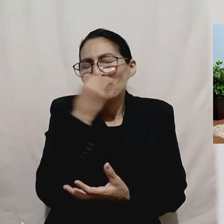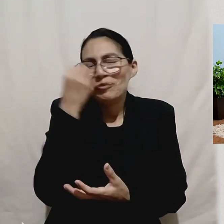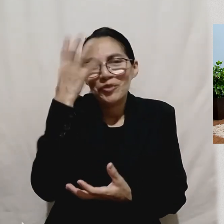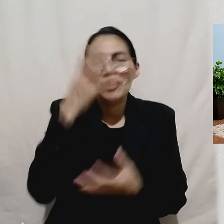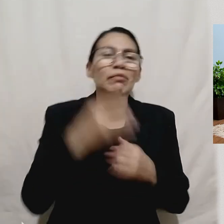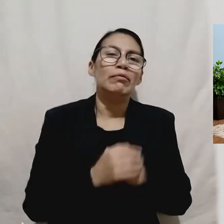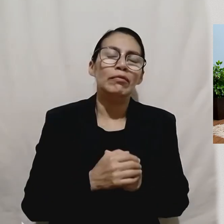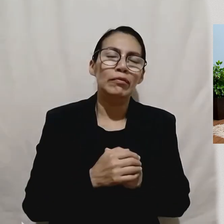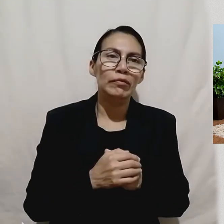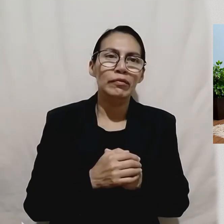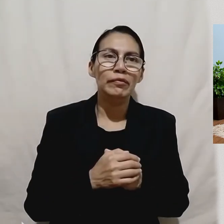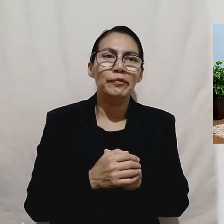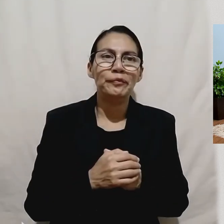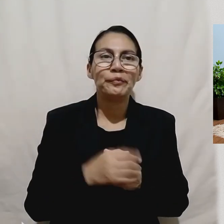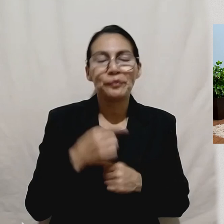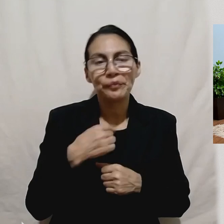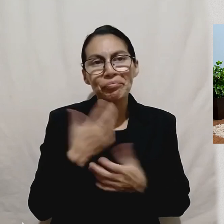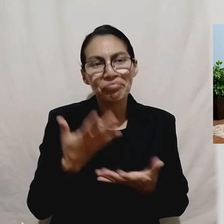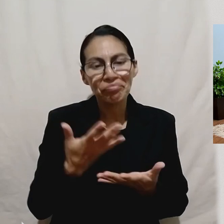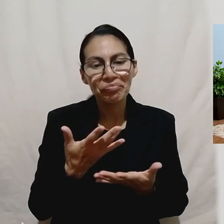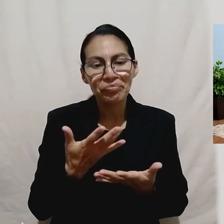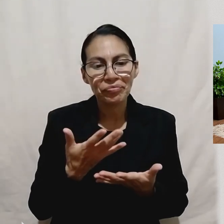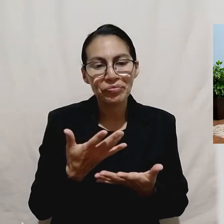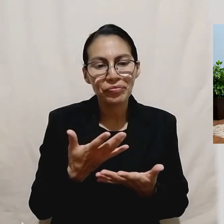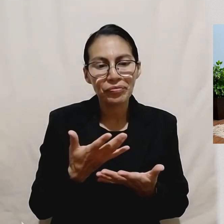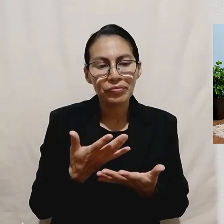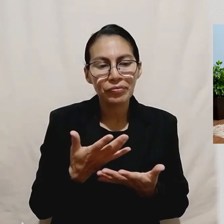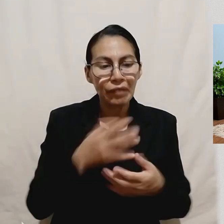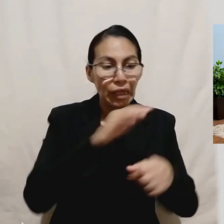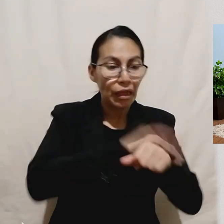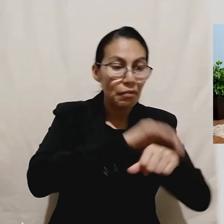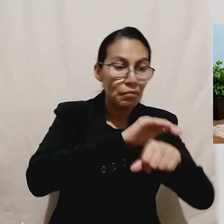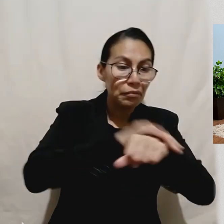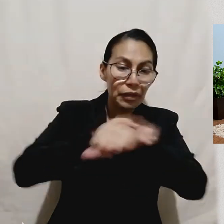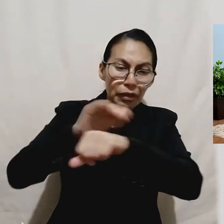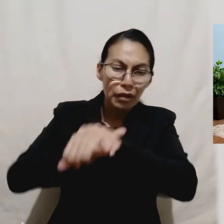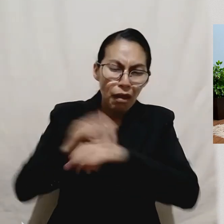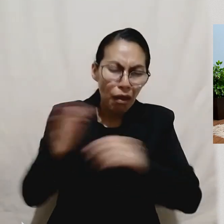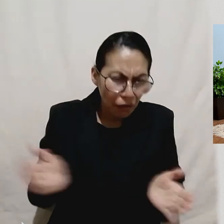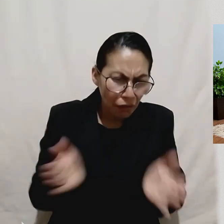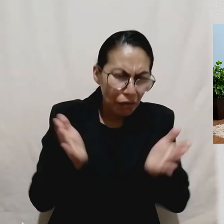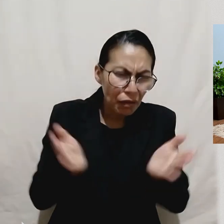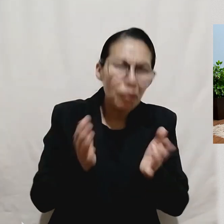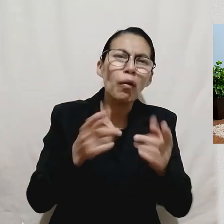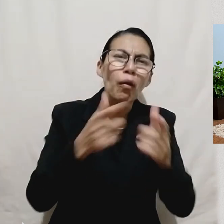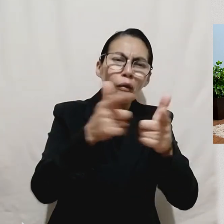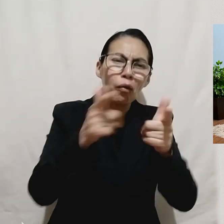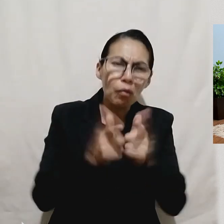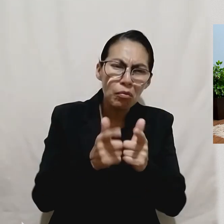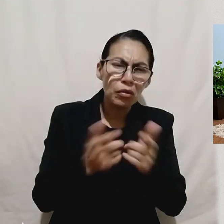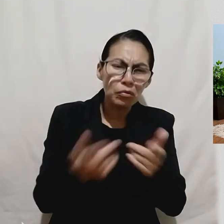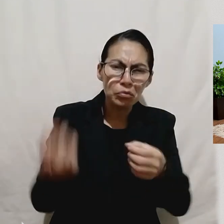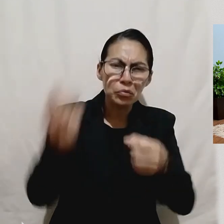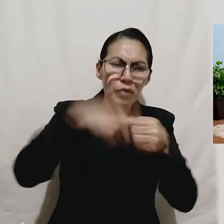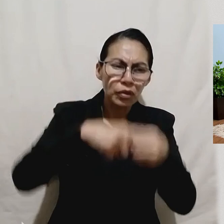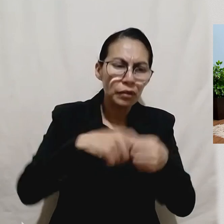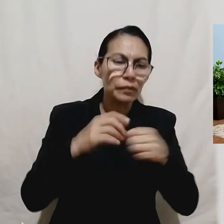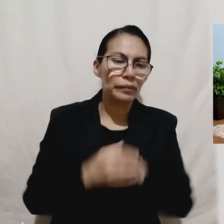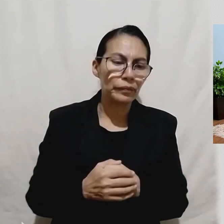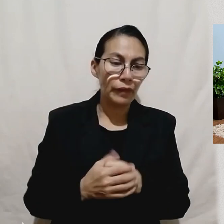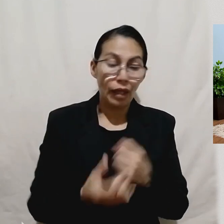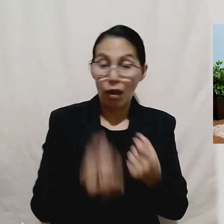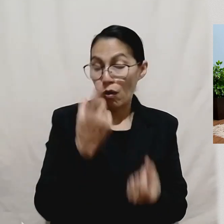escucha y nos contesta ha sido algo muy bonito y yo la verdad he animado a todos mis amigos a que formen parte este de este grupo